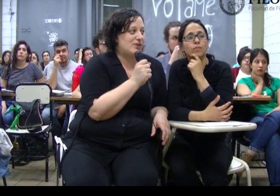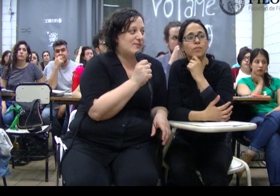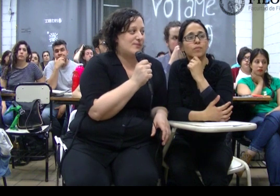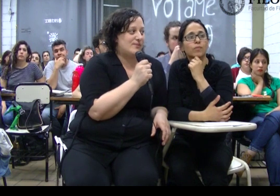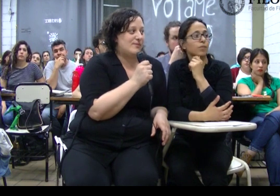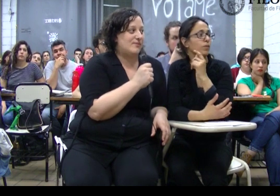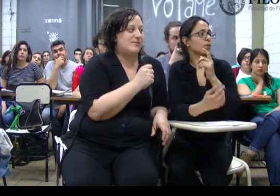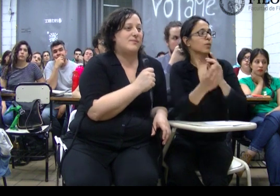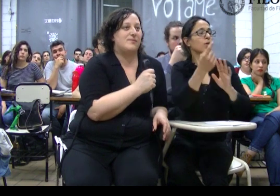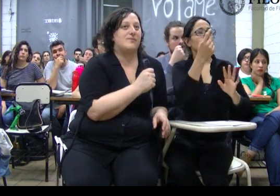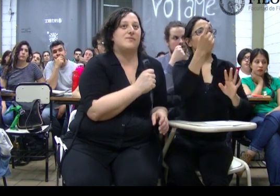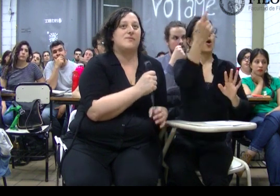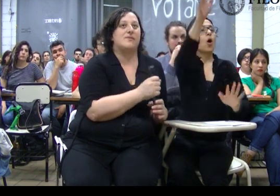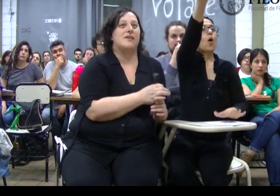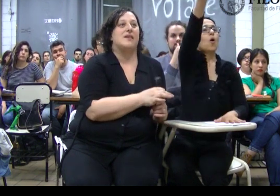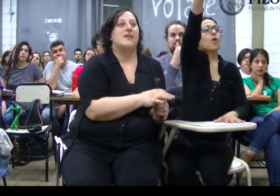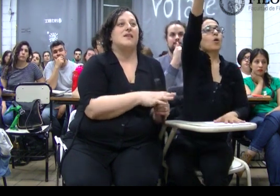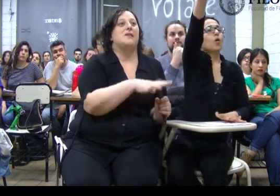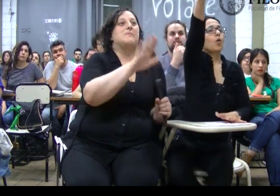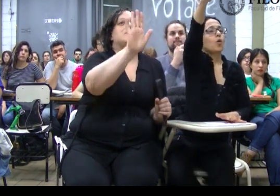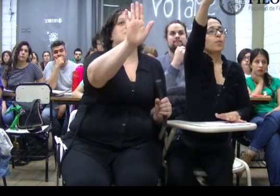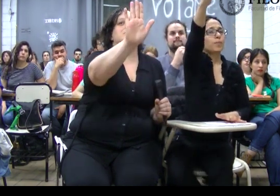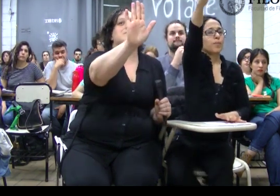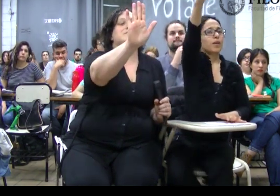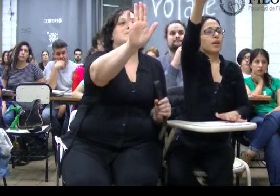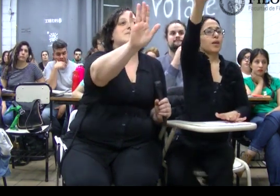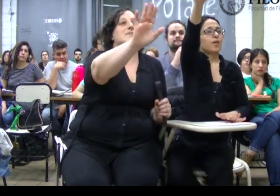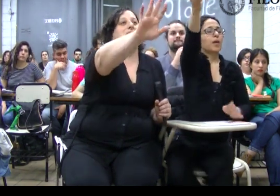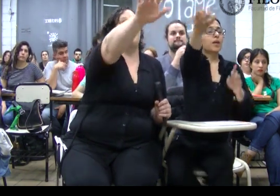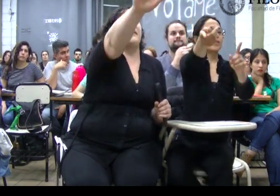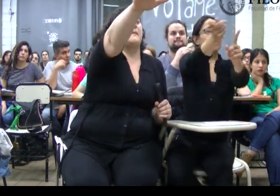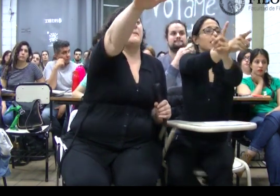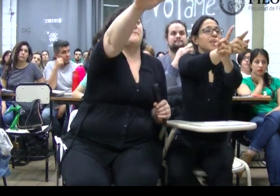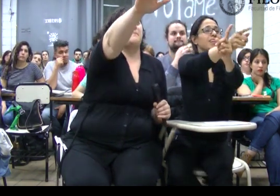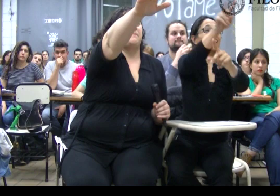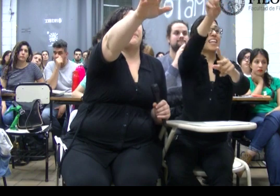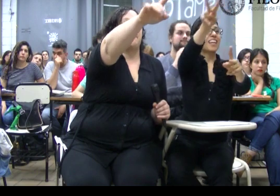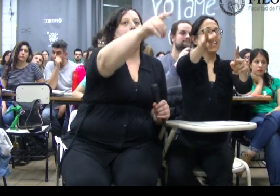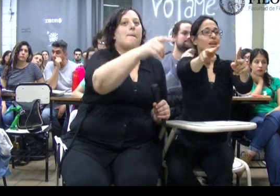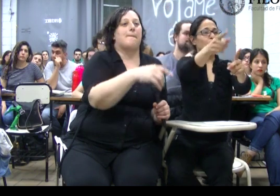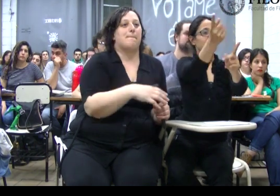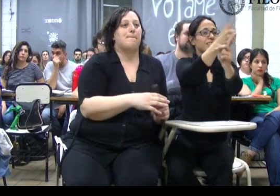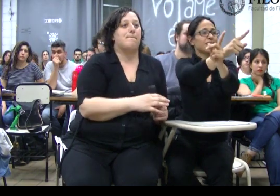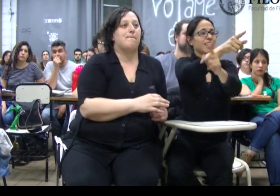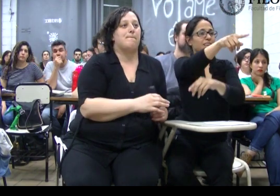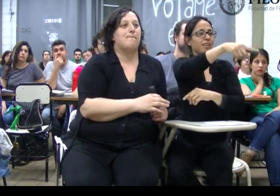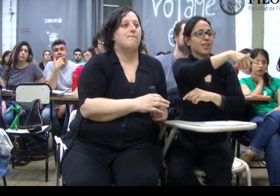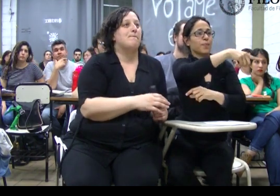difusión. Un segundito que se le dieron lo que dice la diapositiva. ¿Quieren